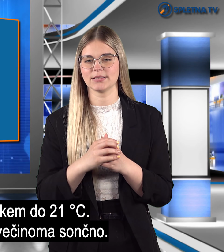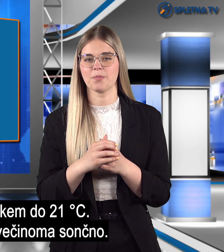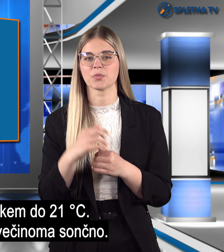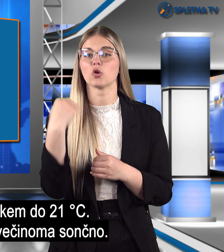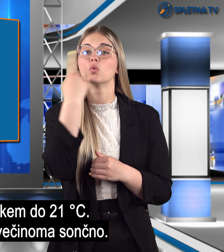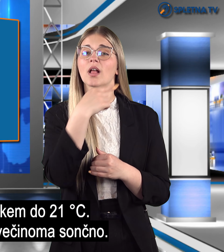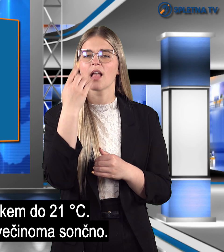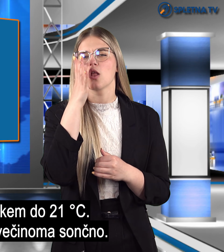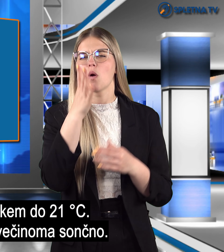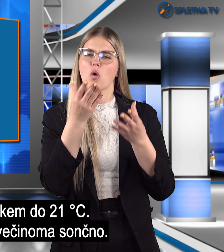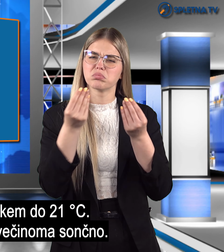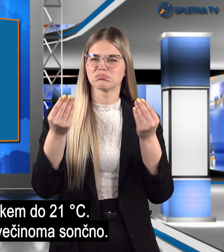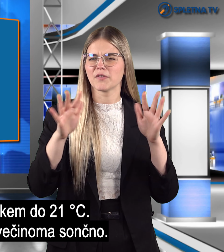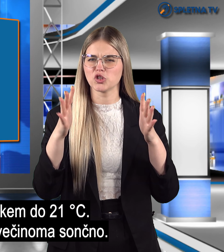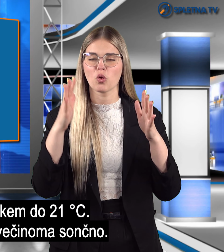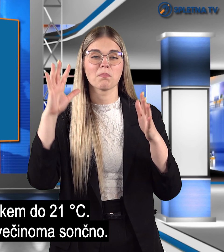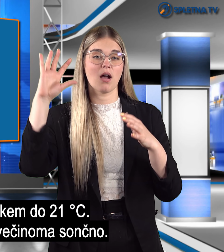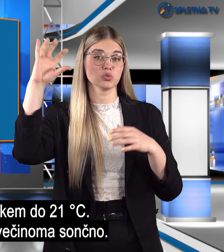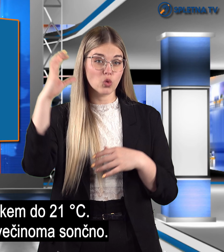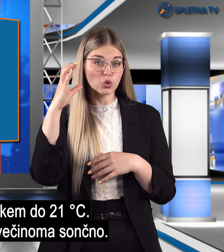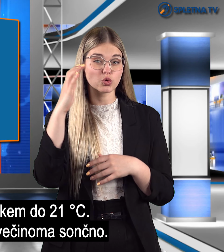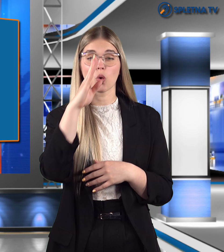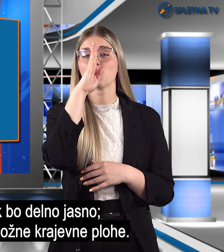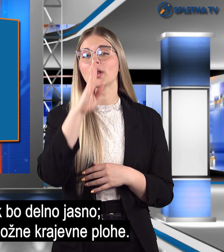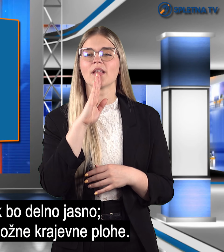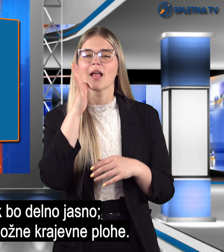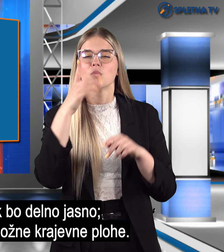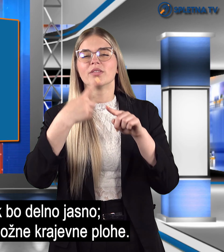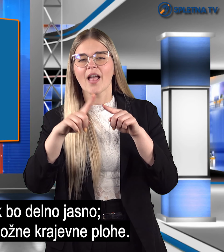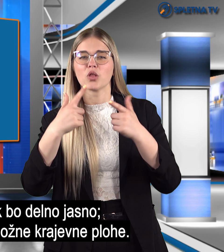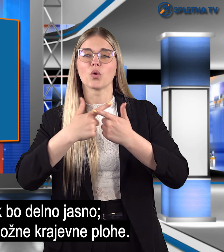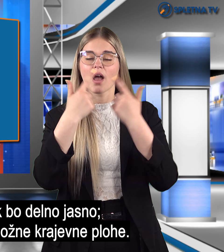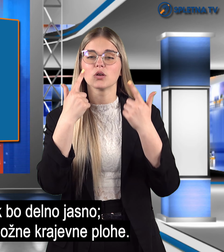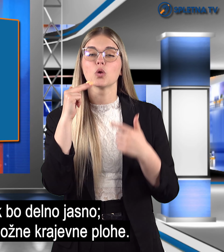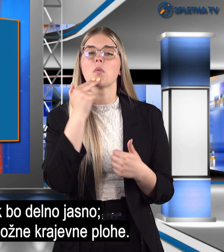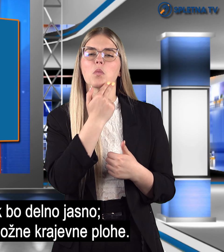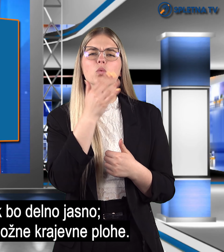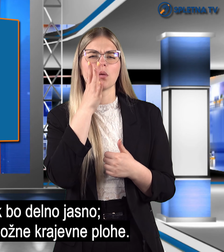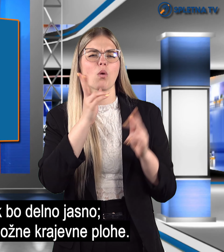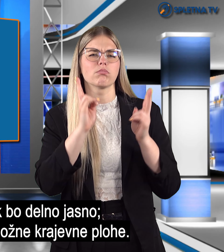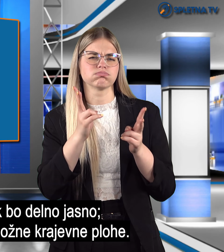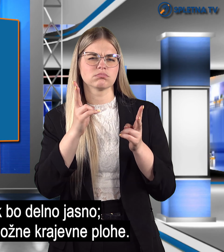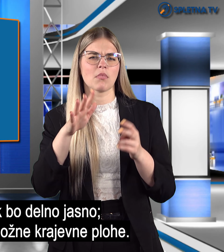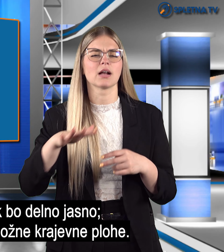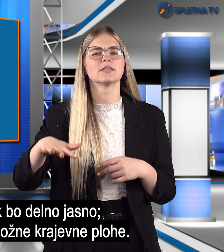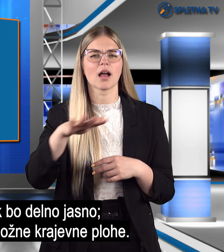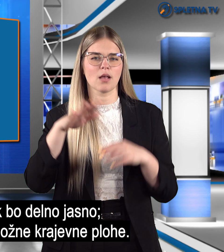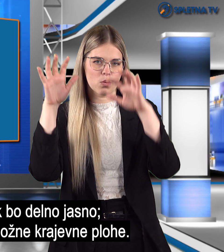21 stopinj Celzija. V nedeljo bo večinoma sončno, v ponedeljek bo delno jasno, popoldne bodo